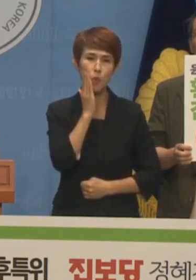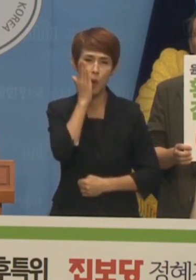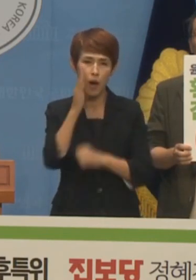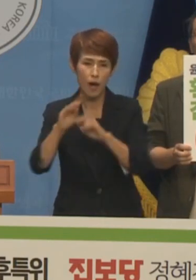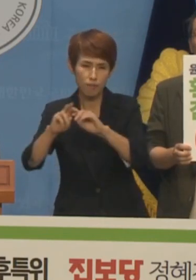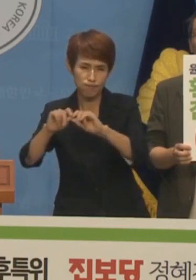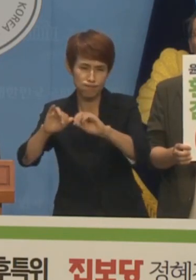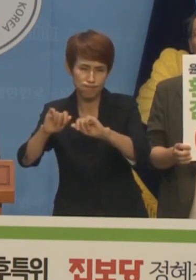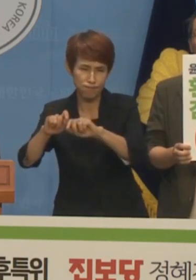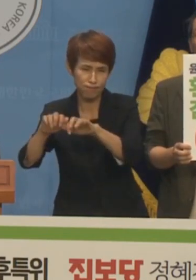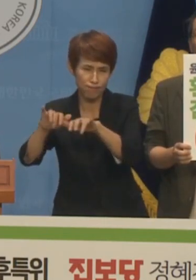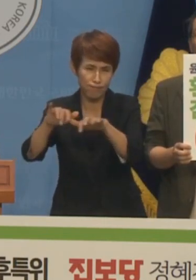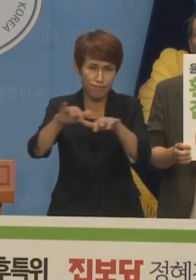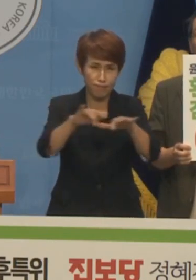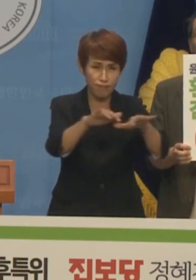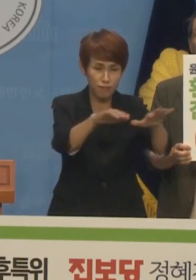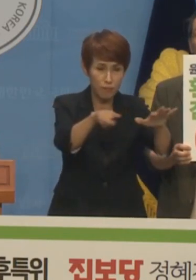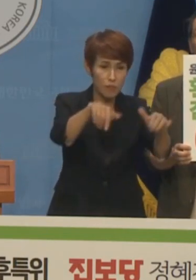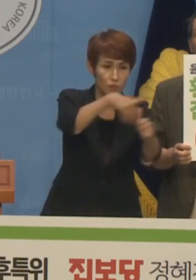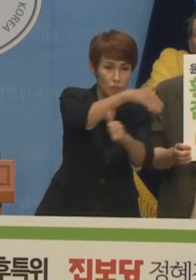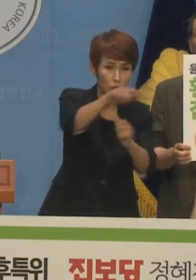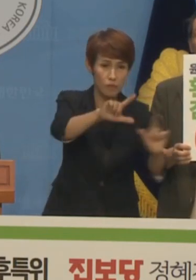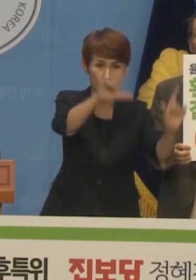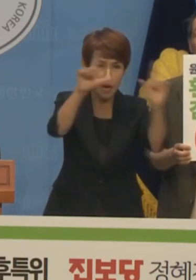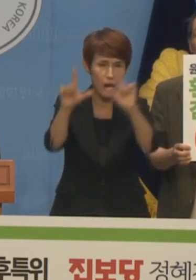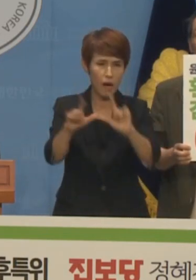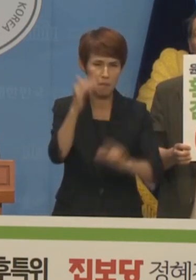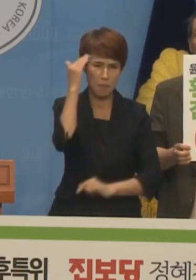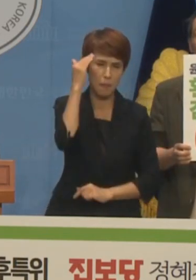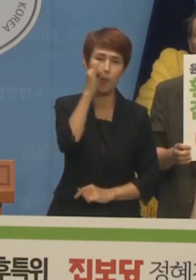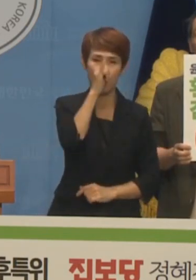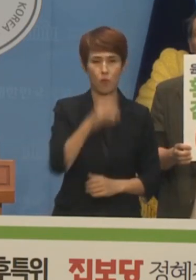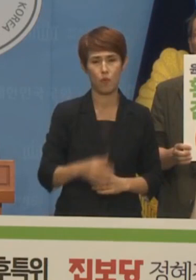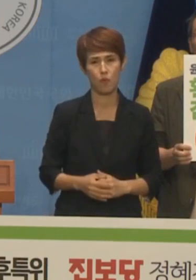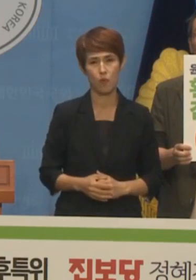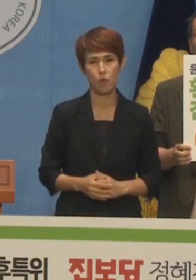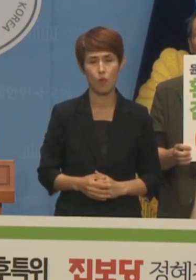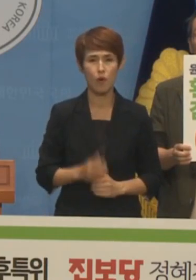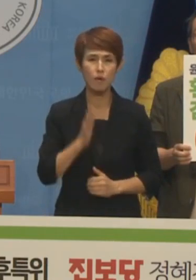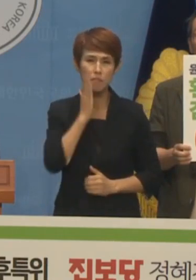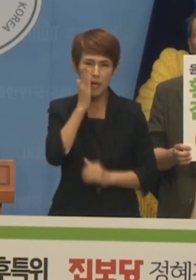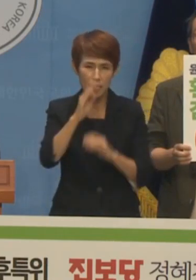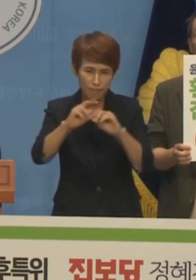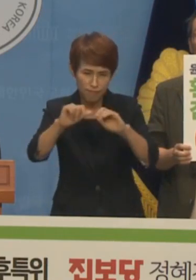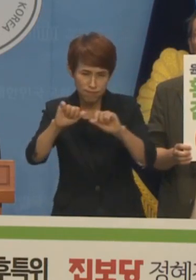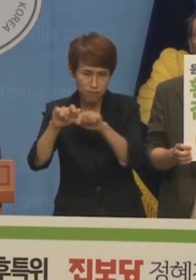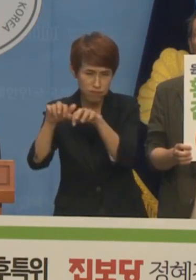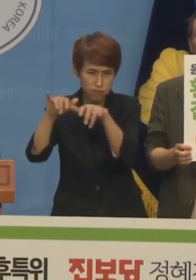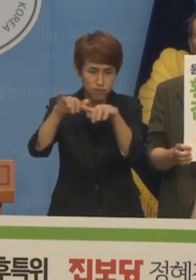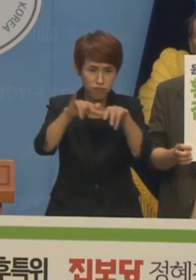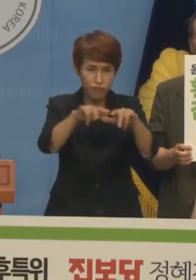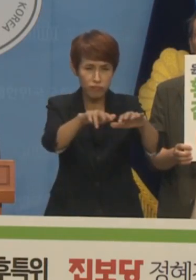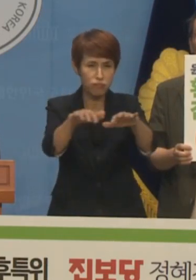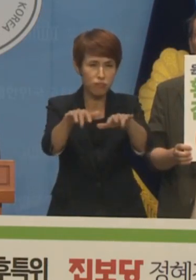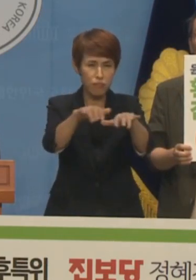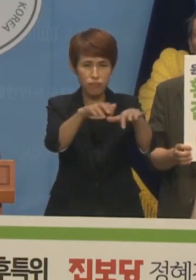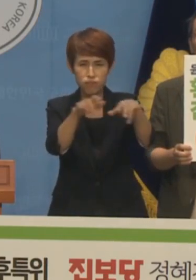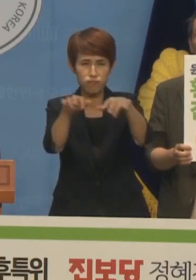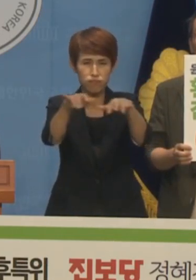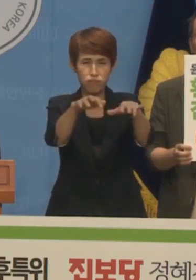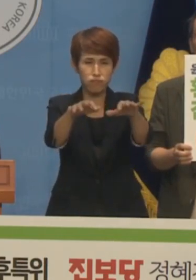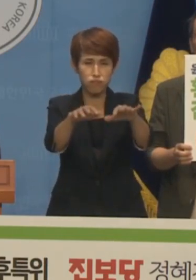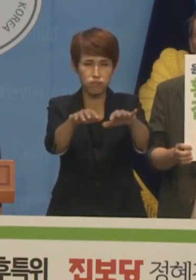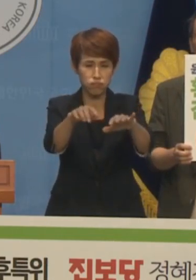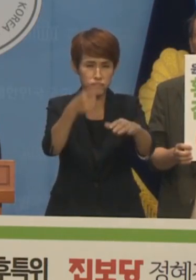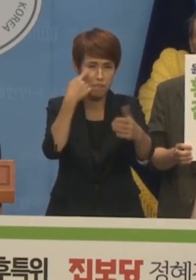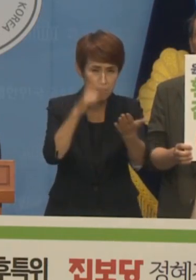낙동강 주민들의 삶을 위협하고 있습니다. 환경단체의 조사 결과 녹조 독소가 농작물과 공기 중에서 지속적으로